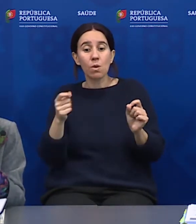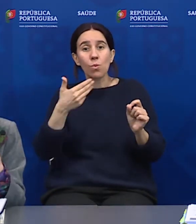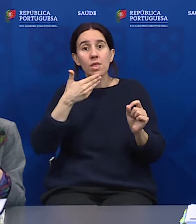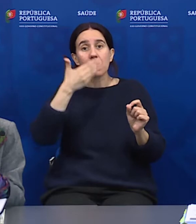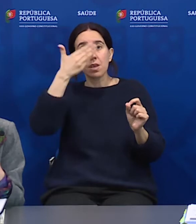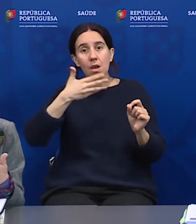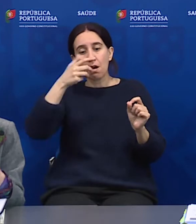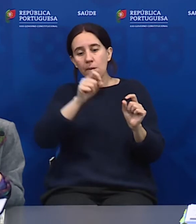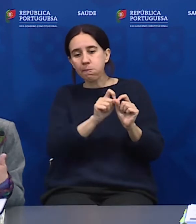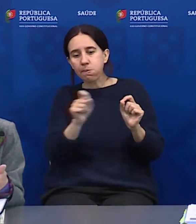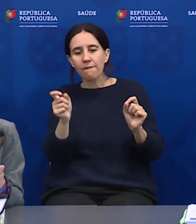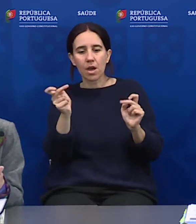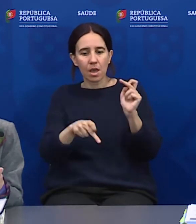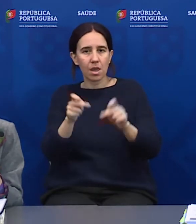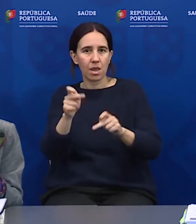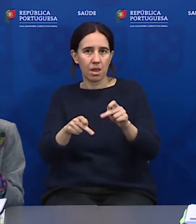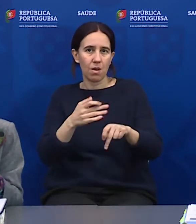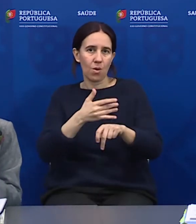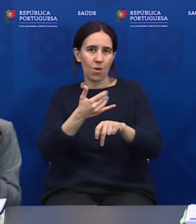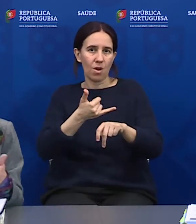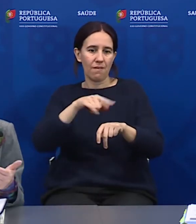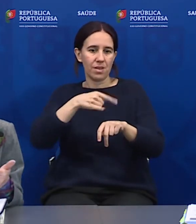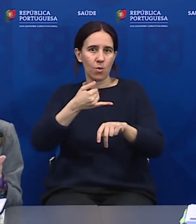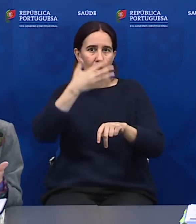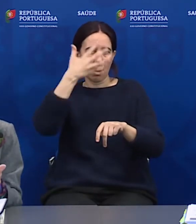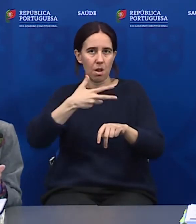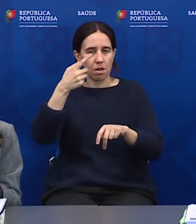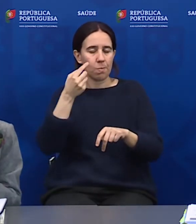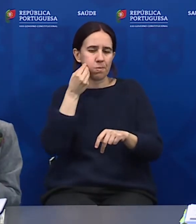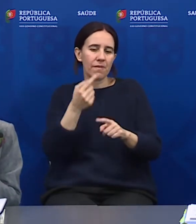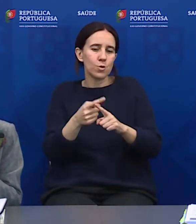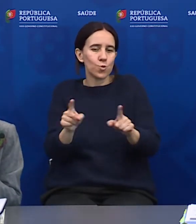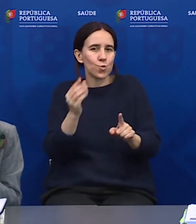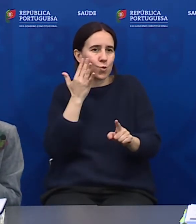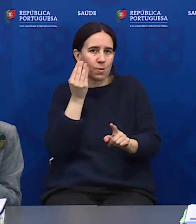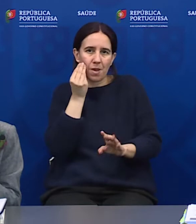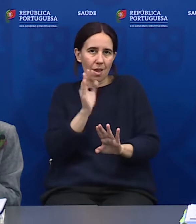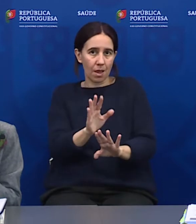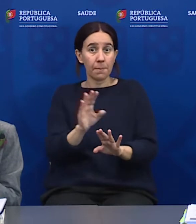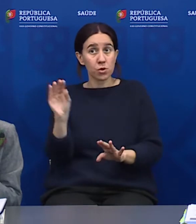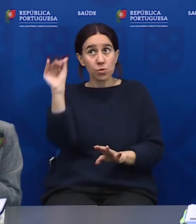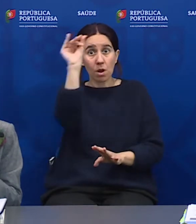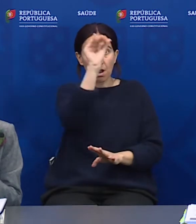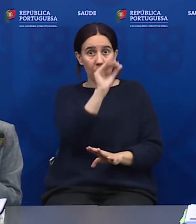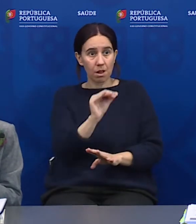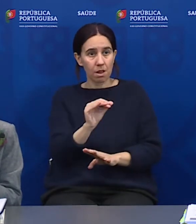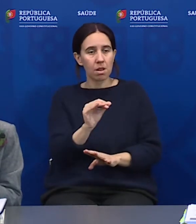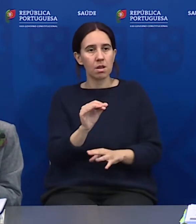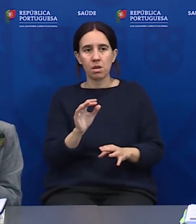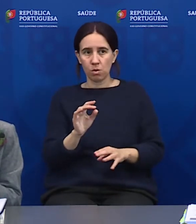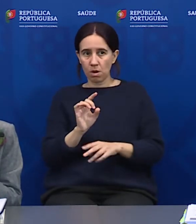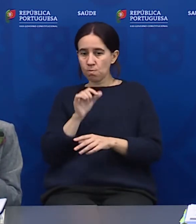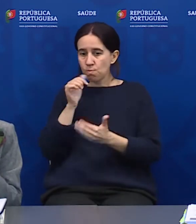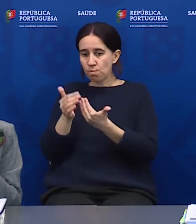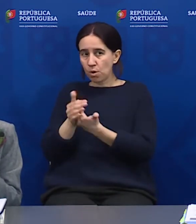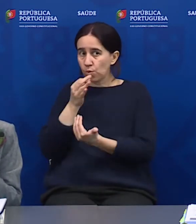vou caindo mais casos nas 24 horas e haverá sempre aqui uma discrepância. Portanto, a nível local, Não estou a falar das